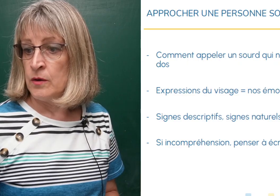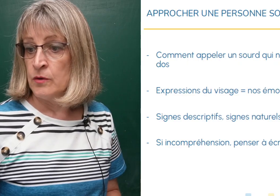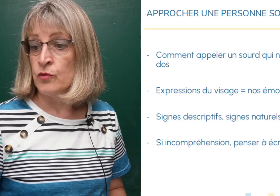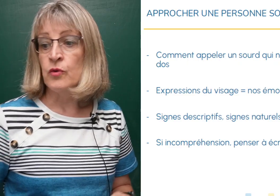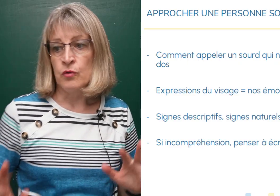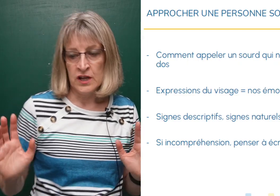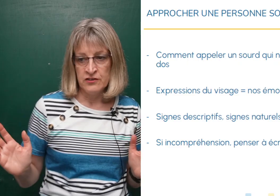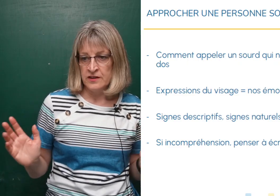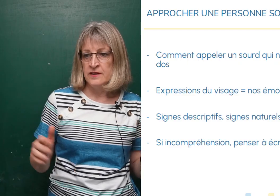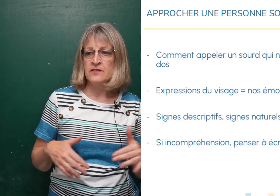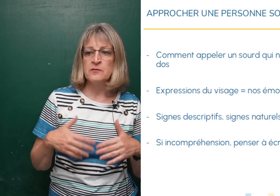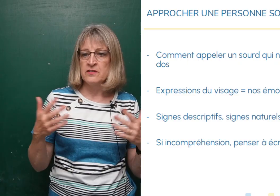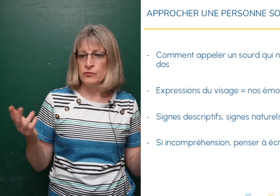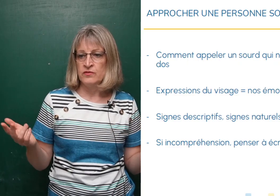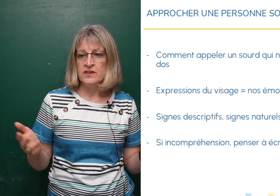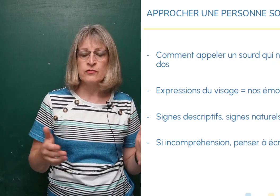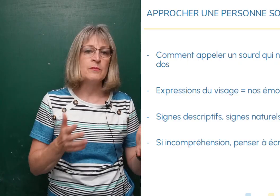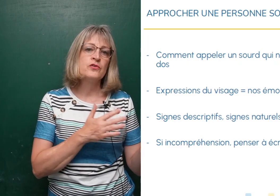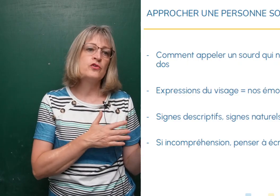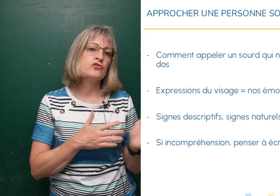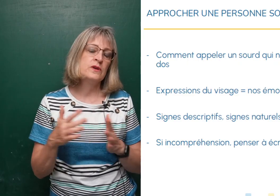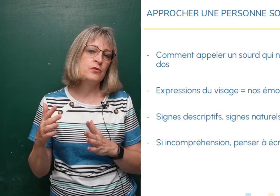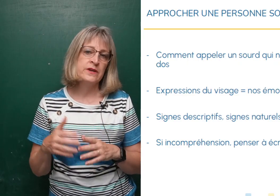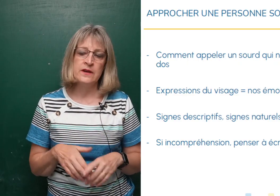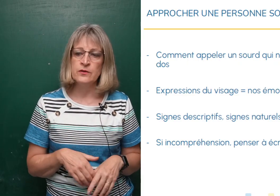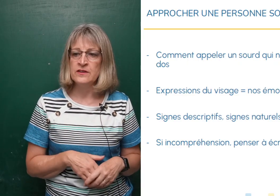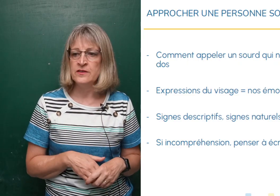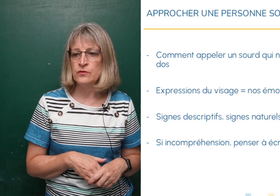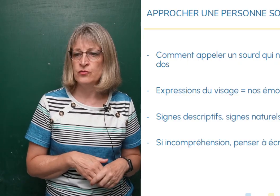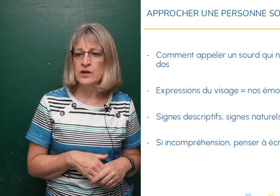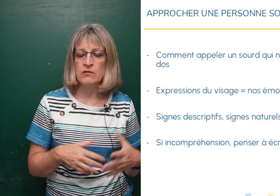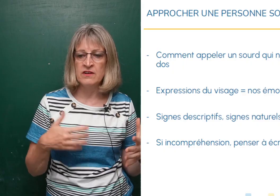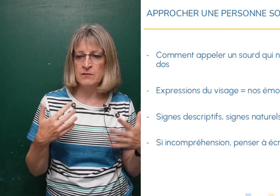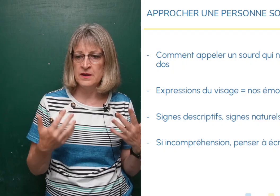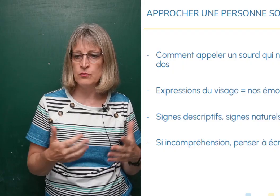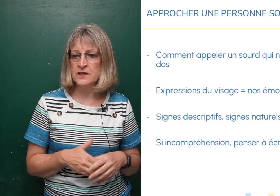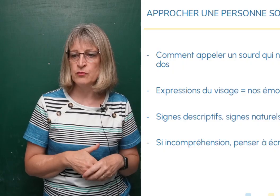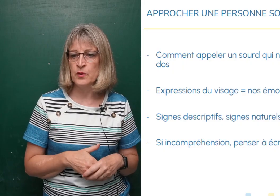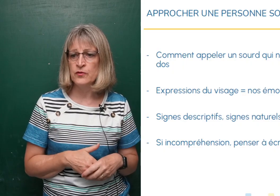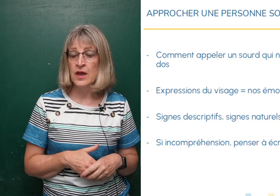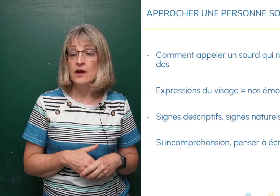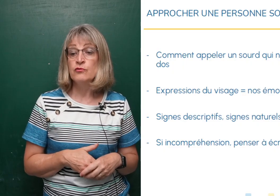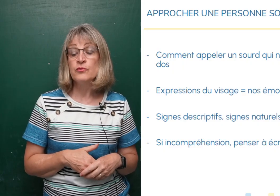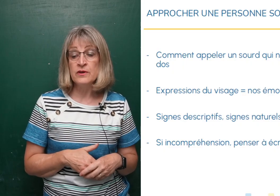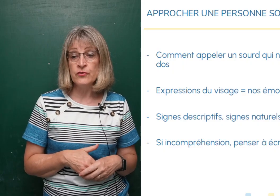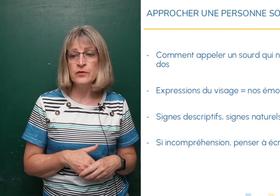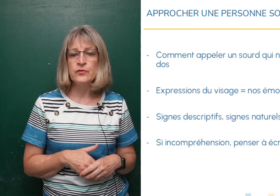Donc, on l'a déjà dit, les expressions du visage sont importantes, je vous l'ai montré hein, dans les signes de tout à l'heure, vous l'avez bien compris, je pense. Vous pouvez aussi